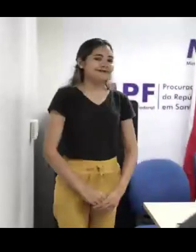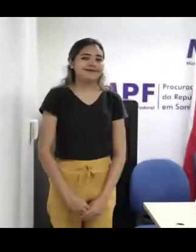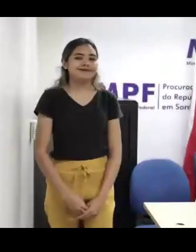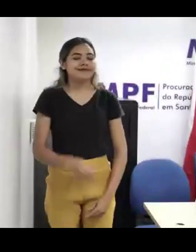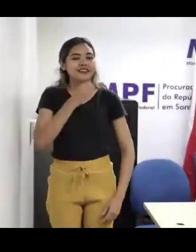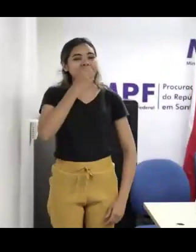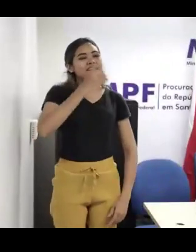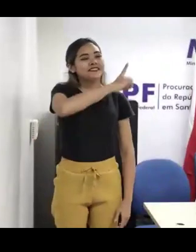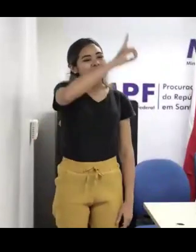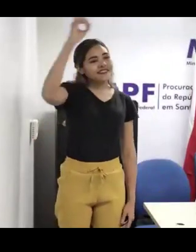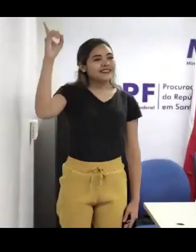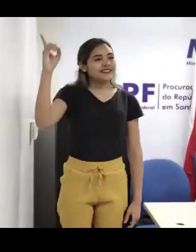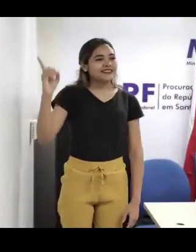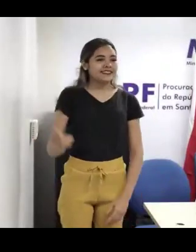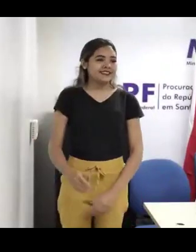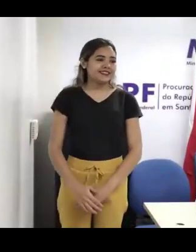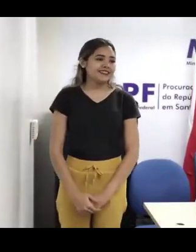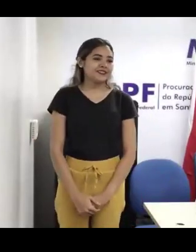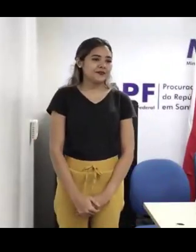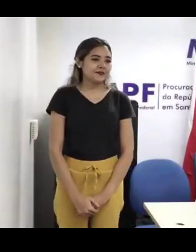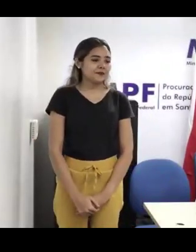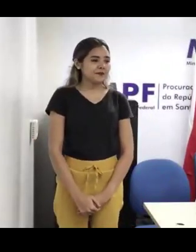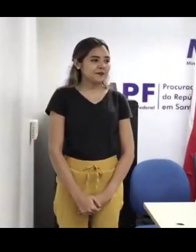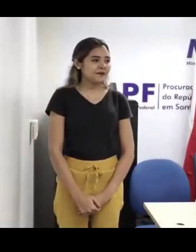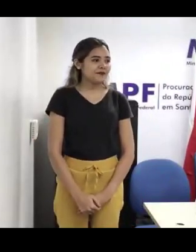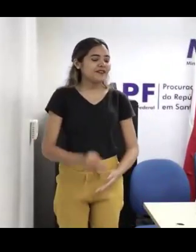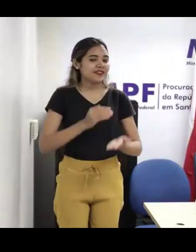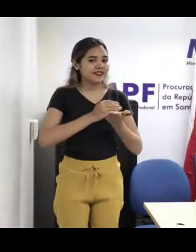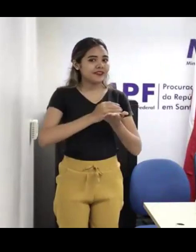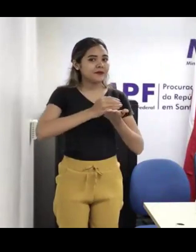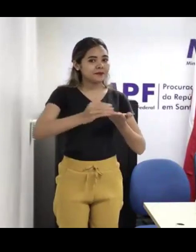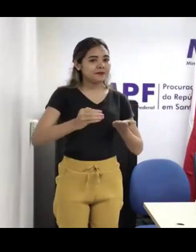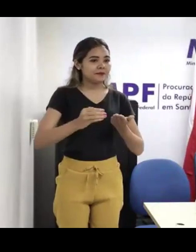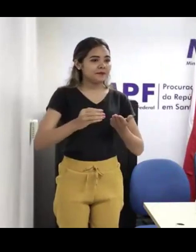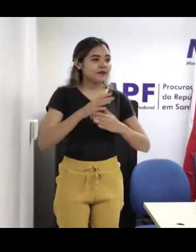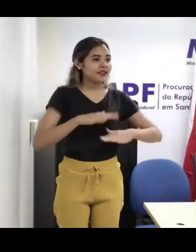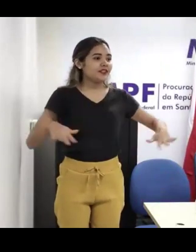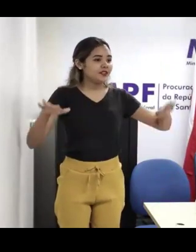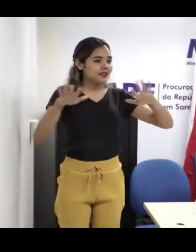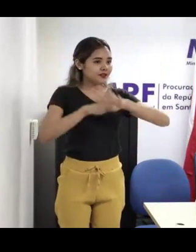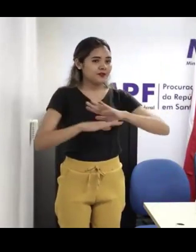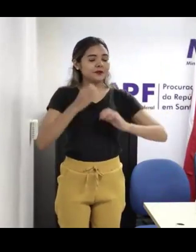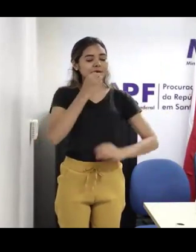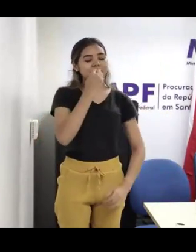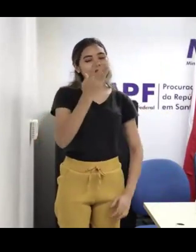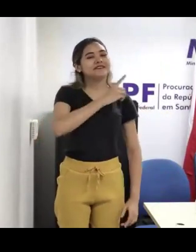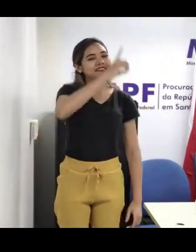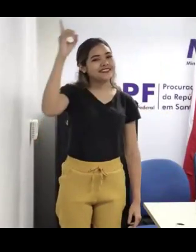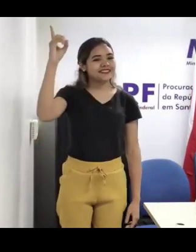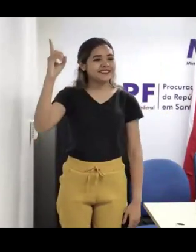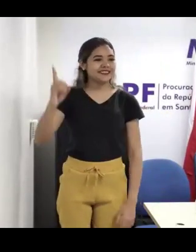Bom dia vamos dar início senhoras e senhores Bom